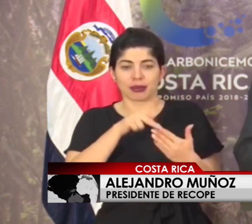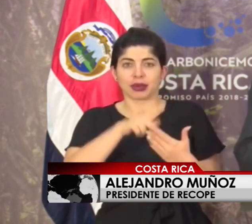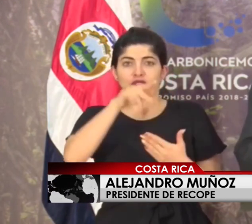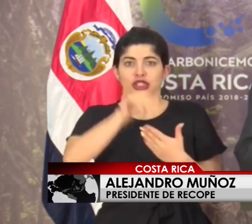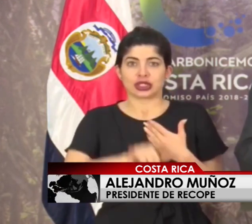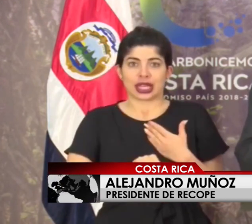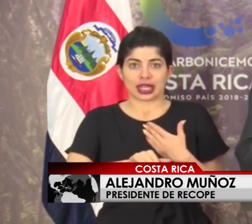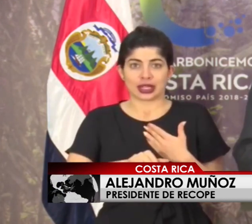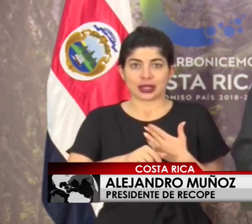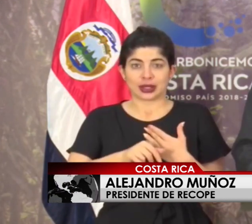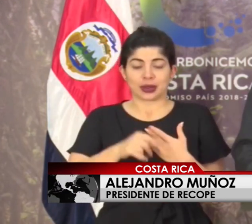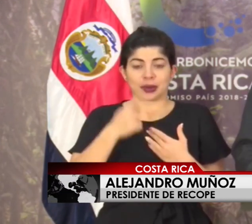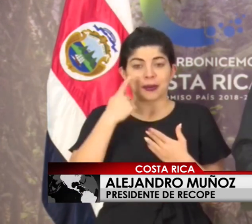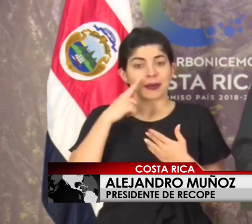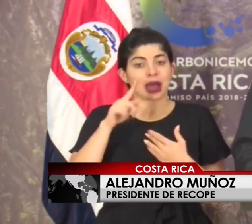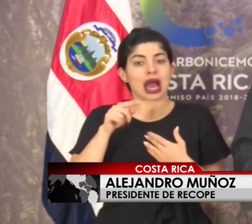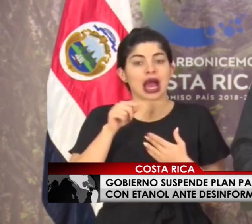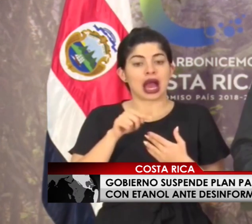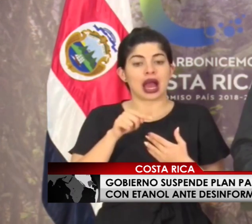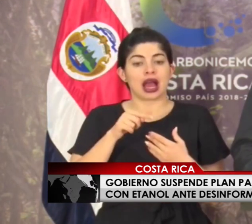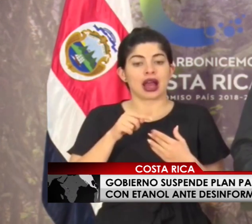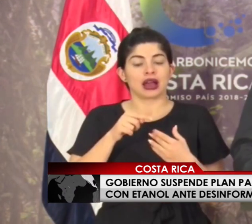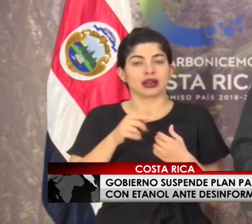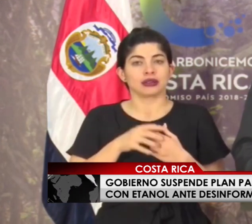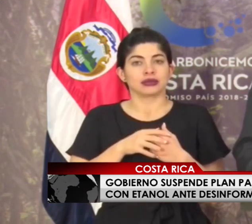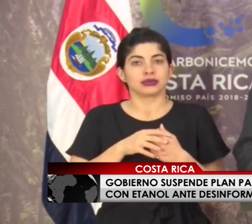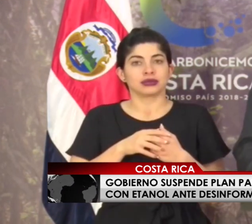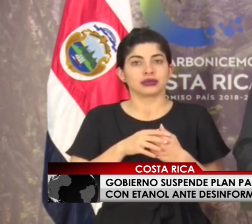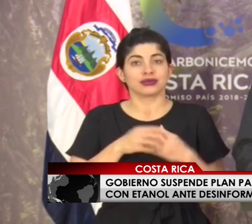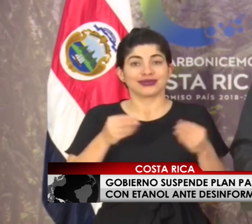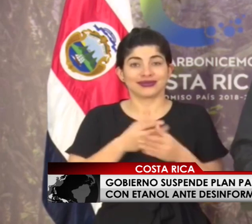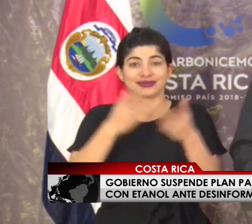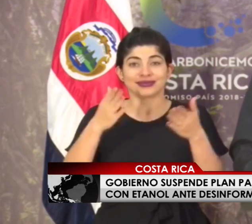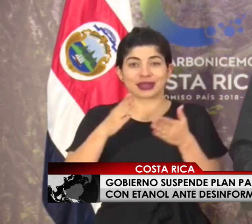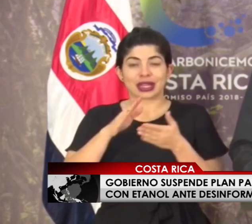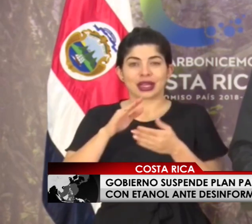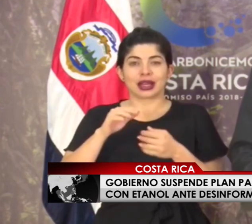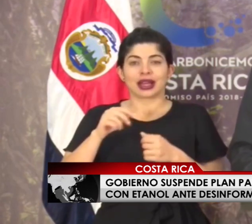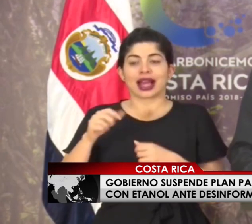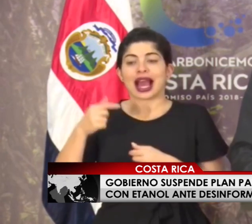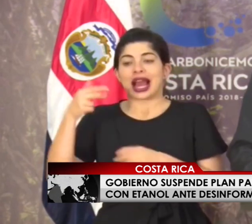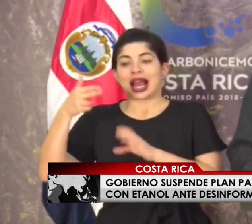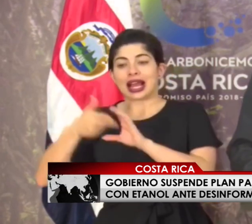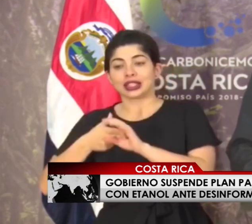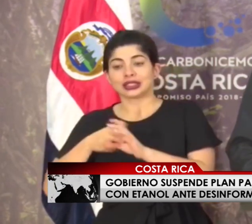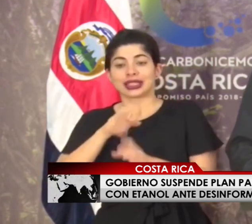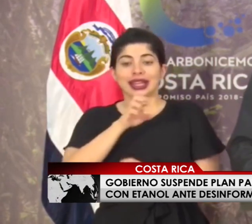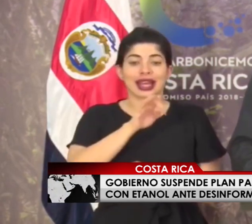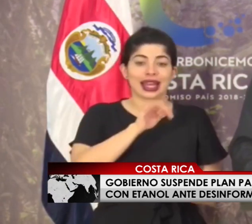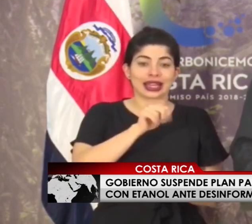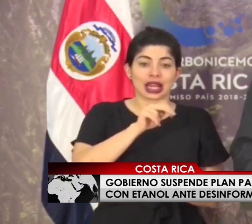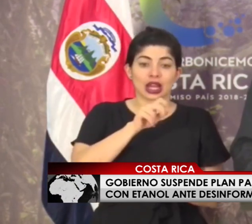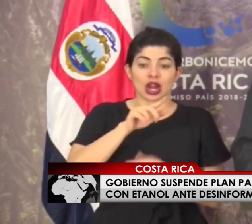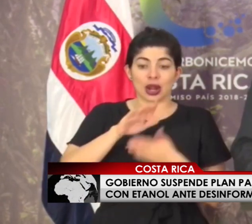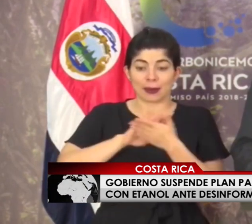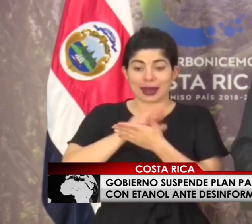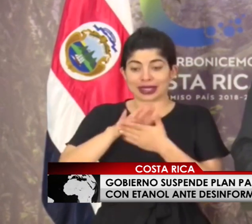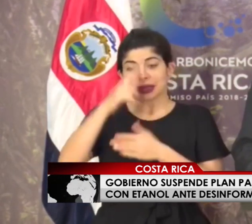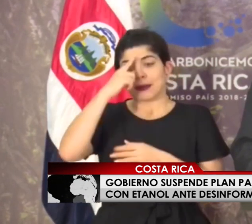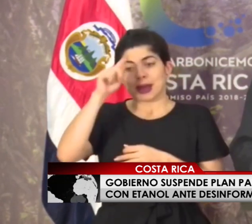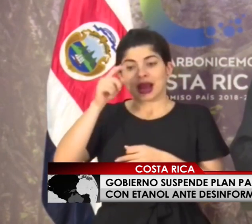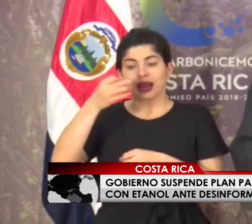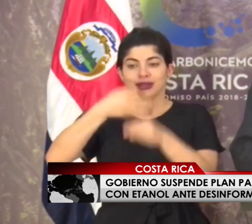de lanzamiento de la mezcla de gasolina con etanol para sustituir la gasolina